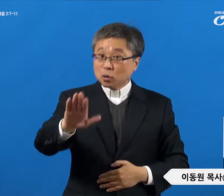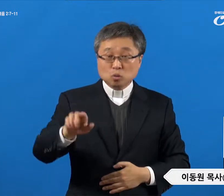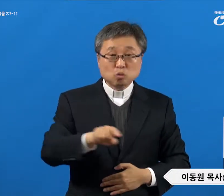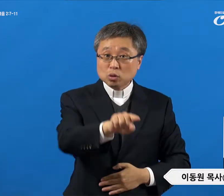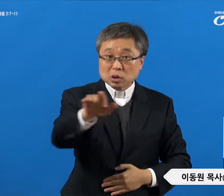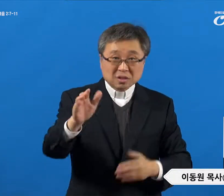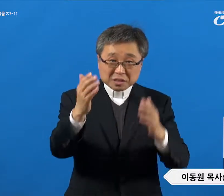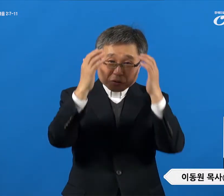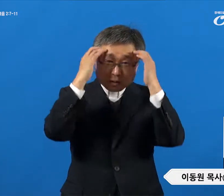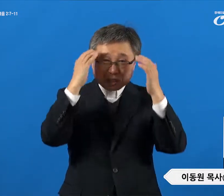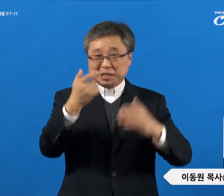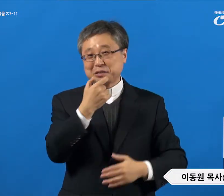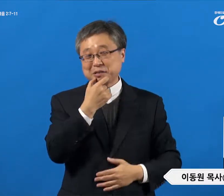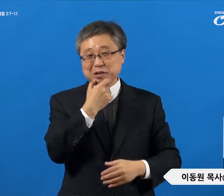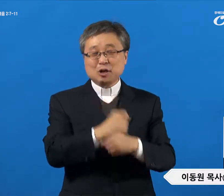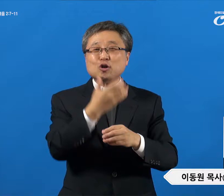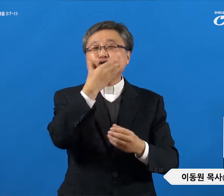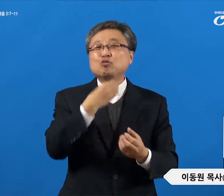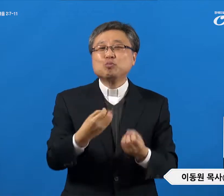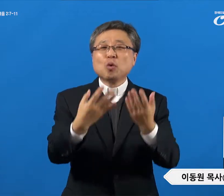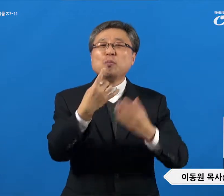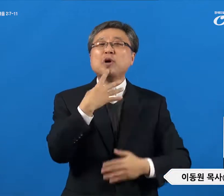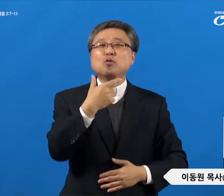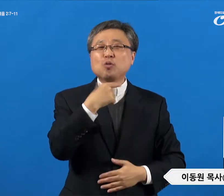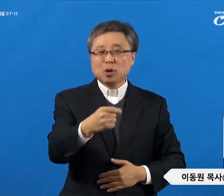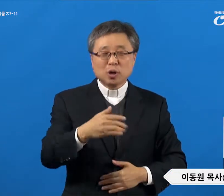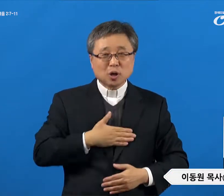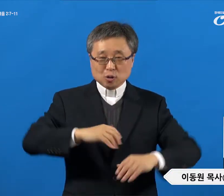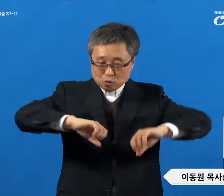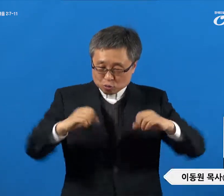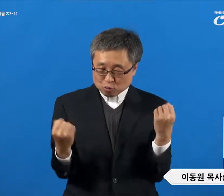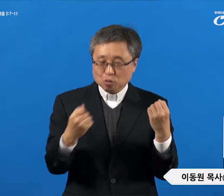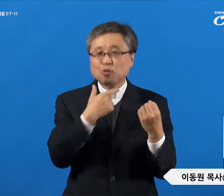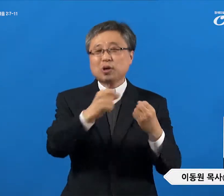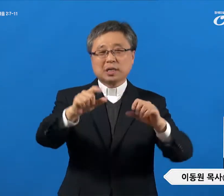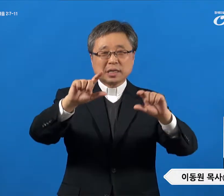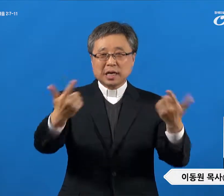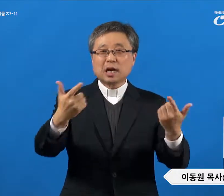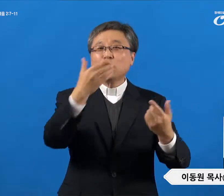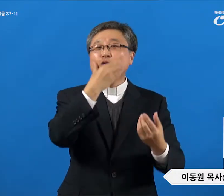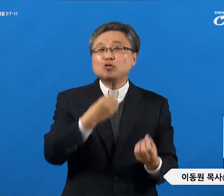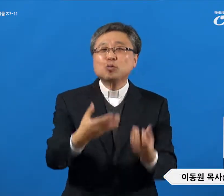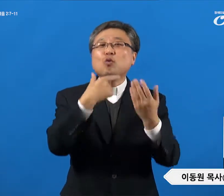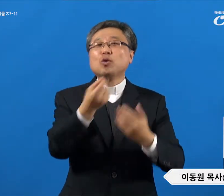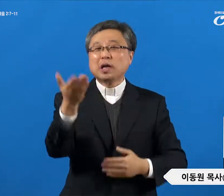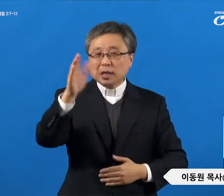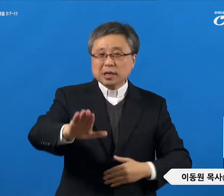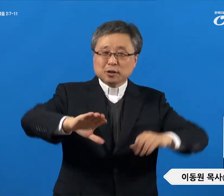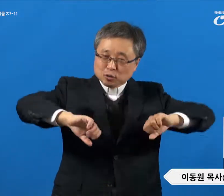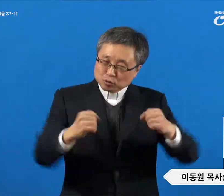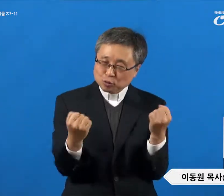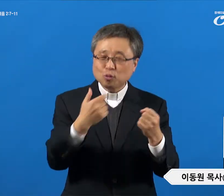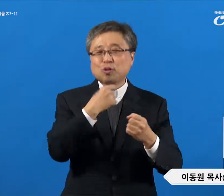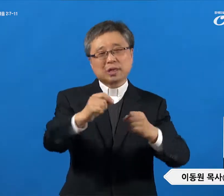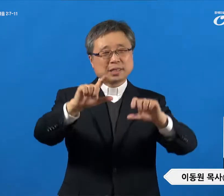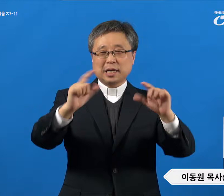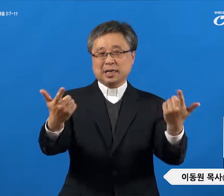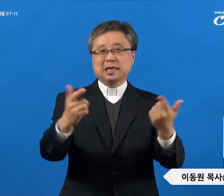싫어요. 축복만 원해요. 순종은 원하지만, 축복은 원하지만 순종은 원하지 않는 거예요.